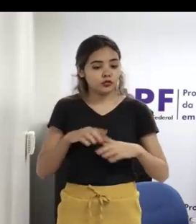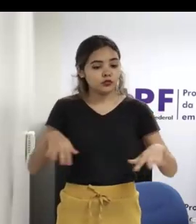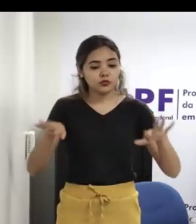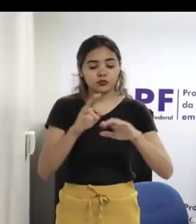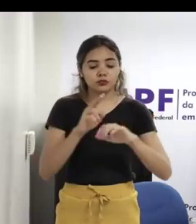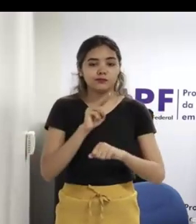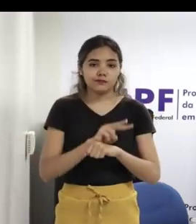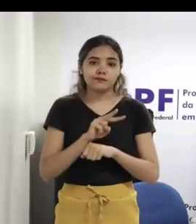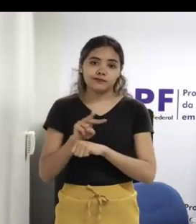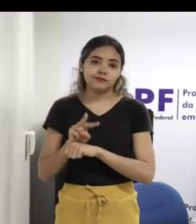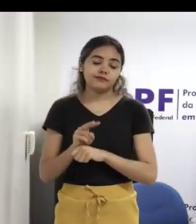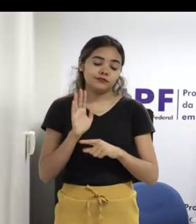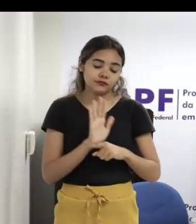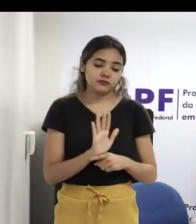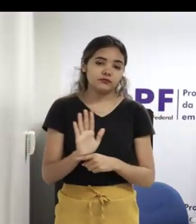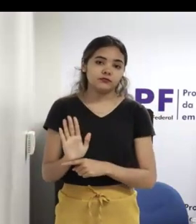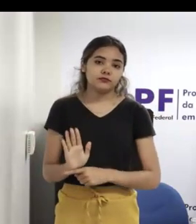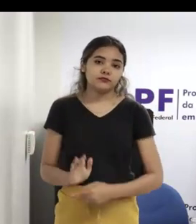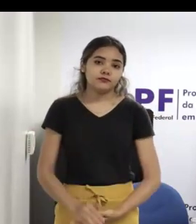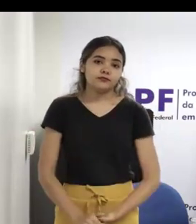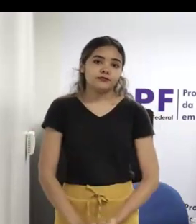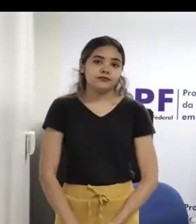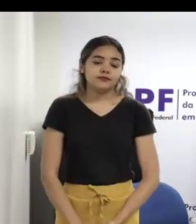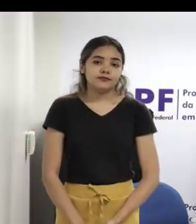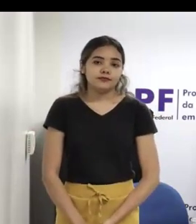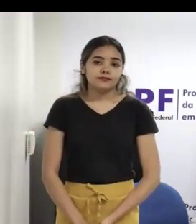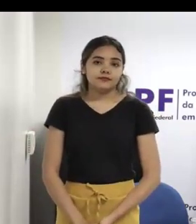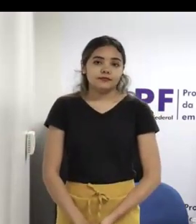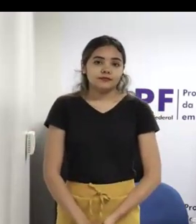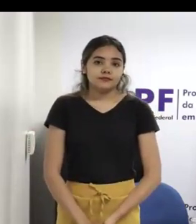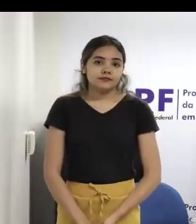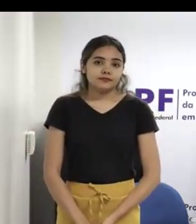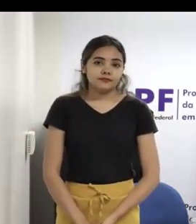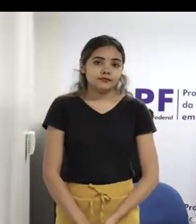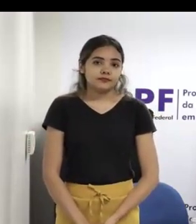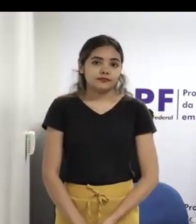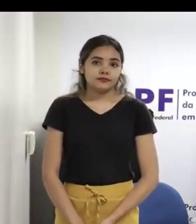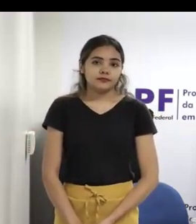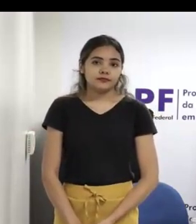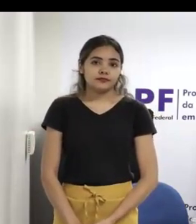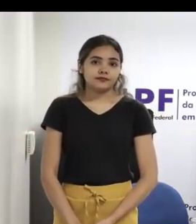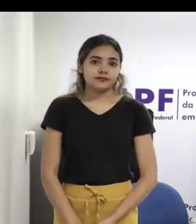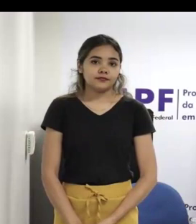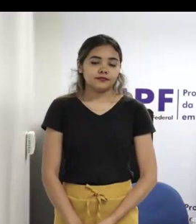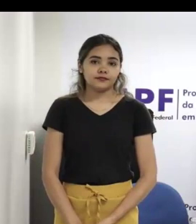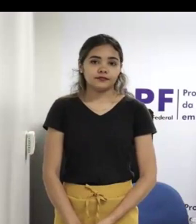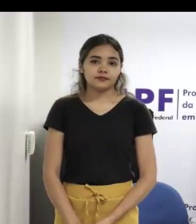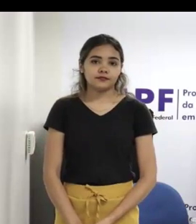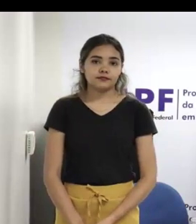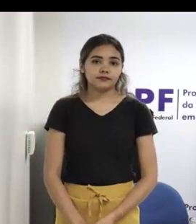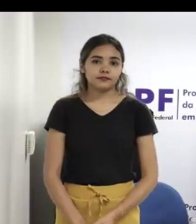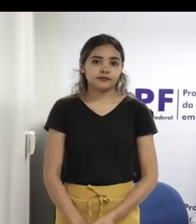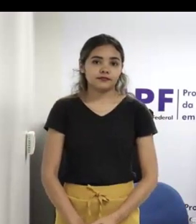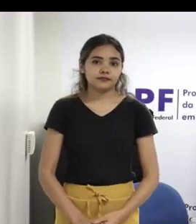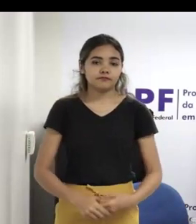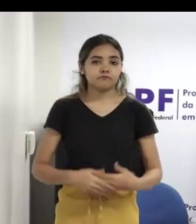civil as nossas organizações sociedade civil elas são importantíssimas elas têm que estar vigilantes o Estado tem que